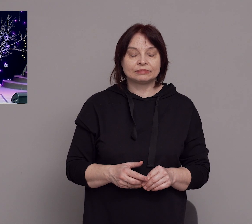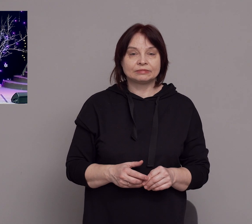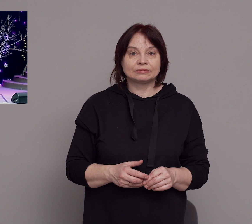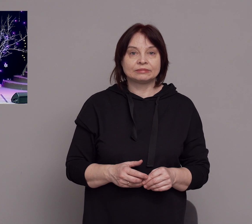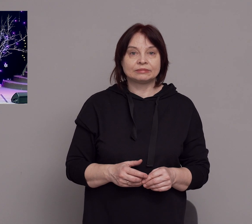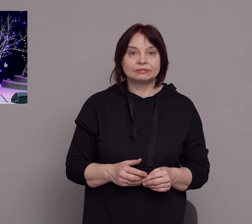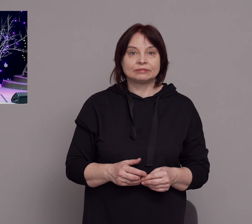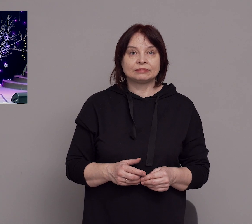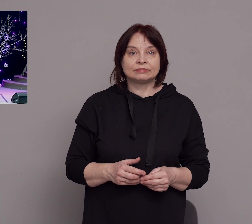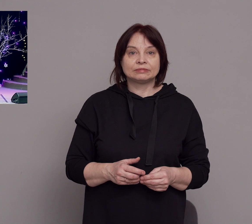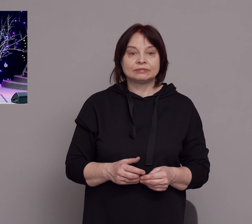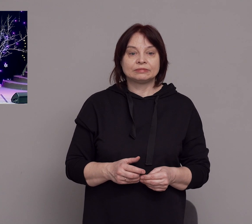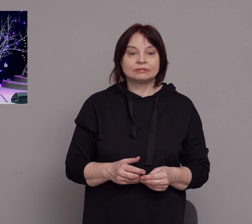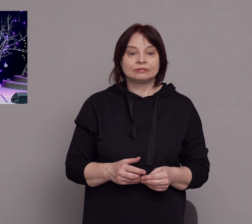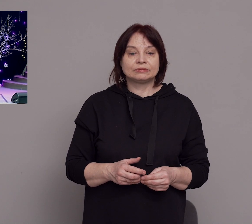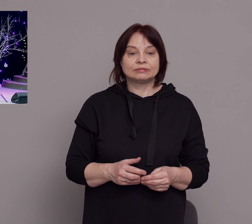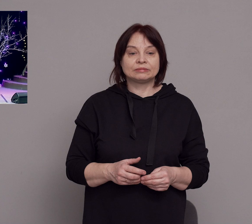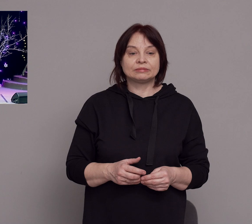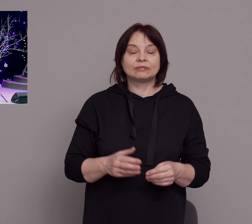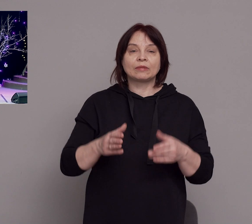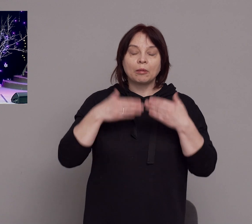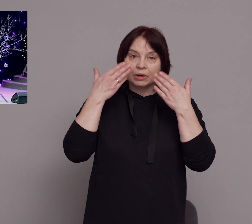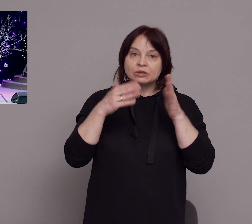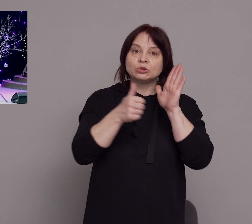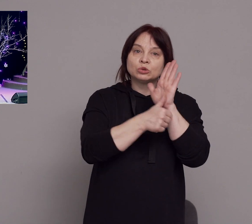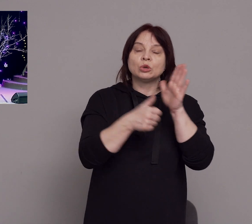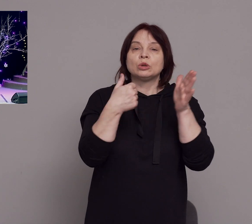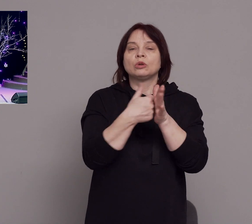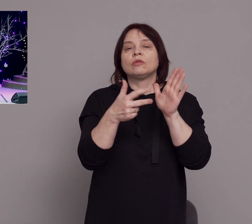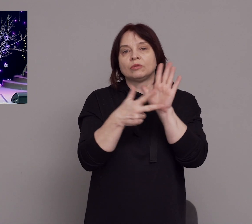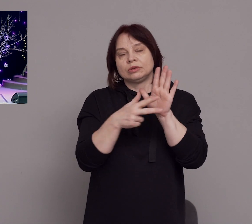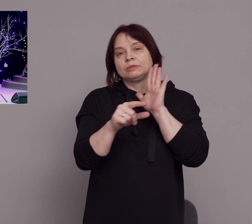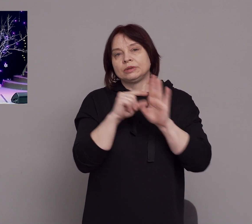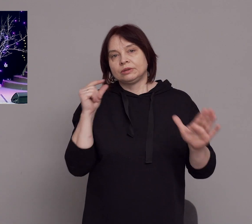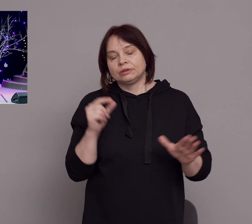Послание Филиппийцам, 2 глава. И я прочитаю с 6 по 8 стих.